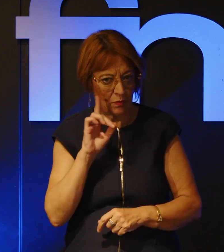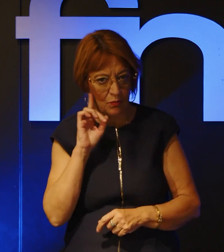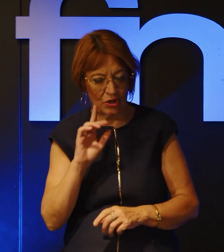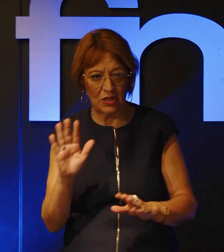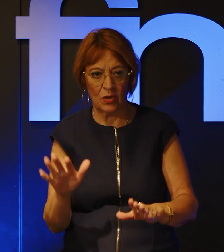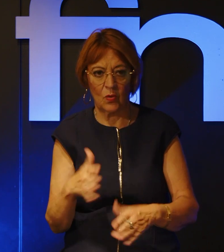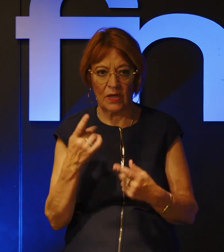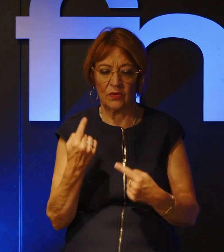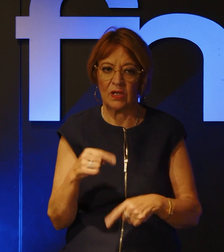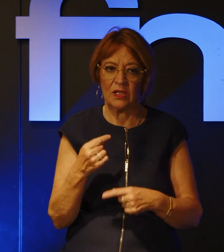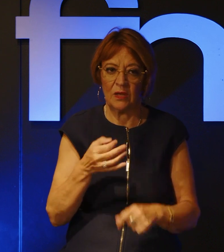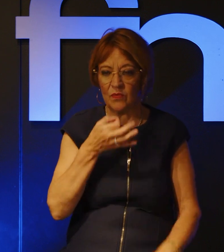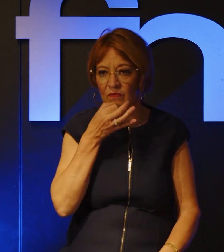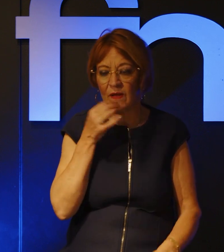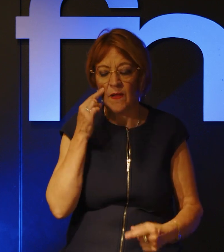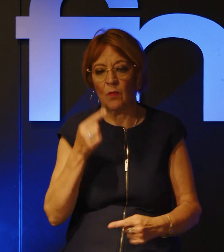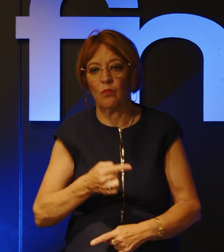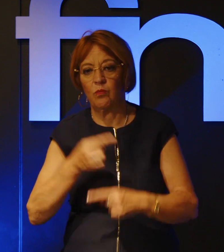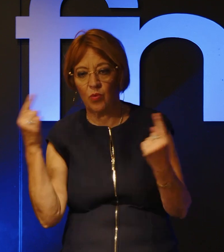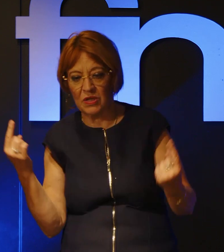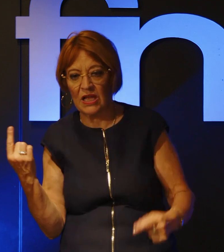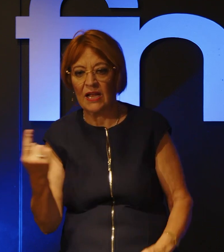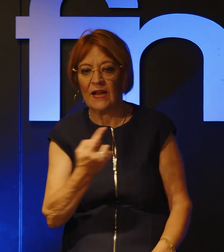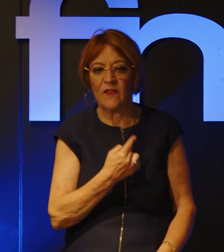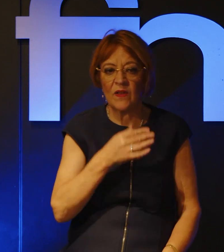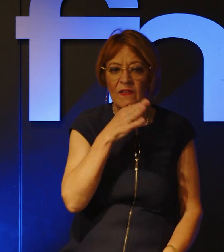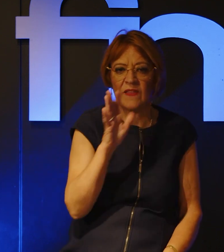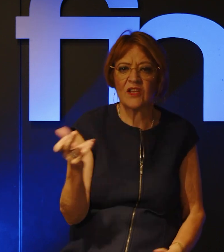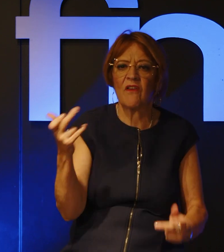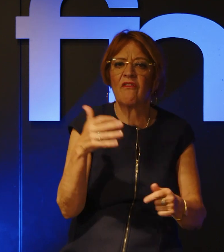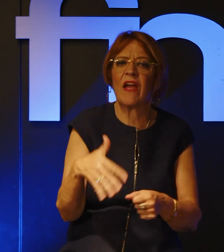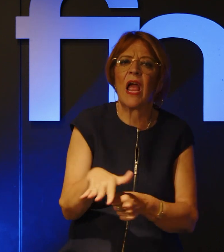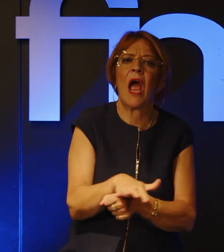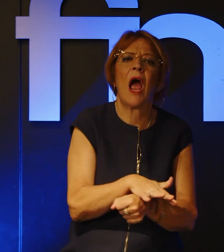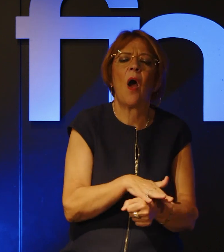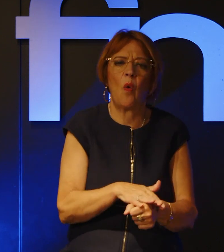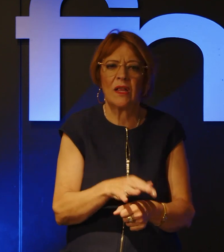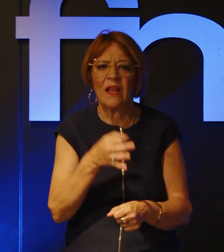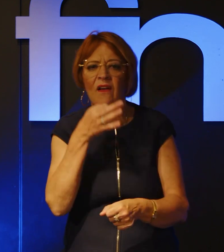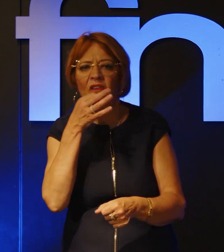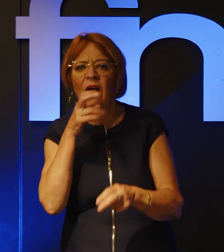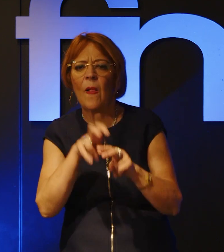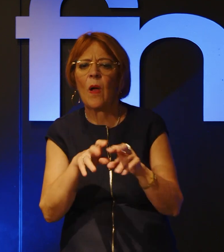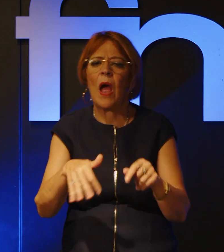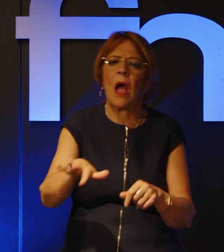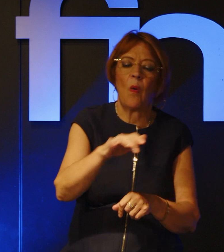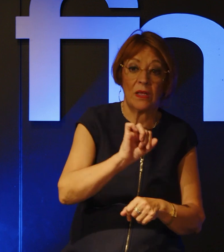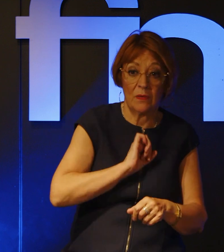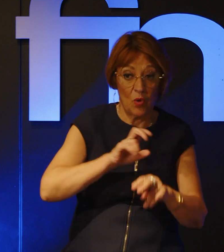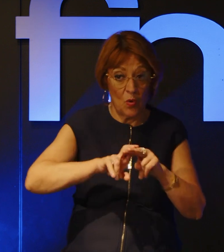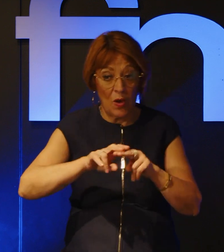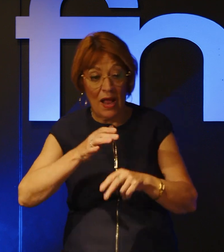quando temos a fala pública que cada um de nós diga de onde é que vem Qual é o seu lugar de fala e o meu lugar de